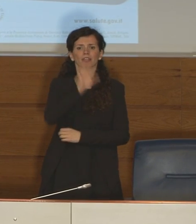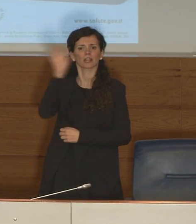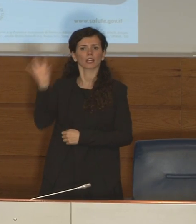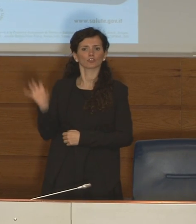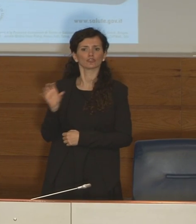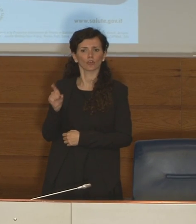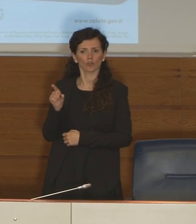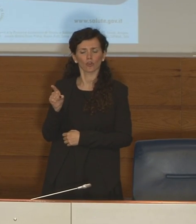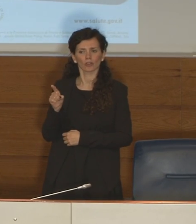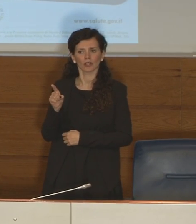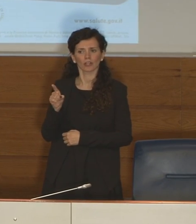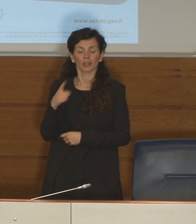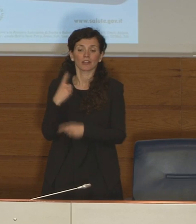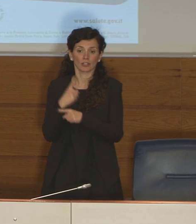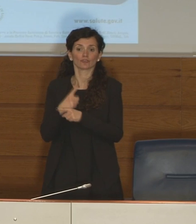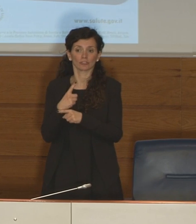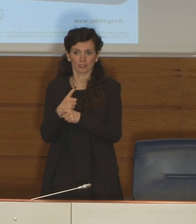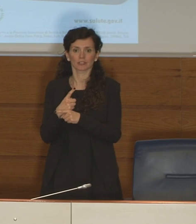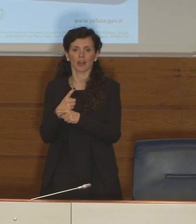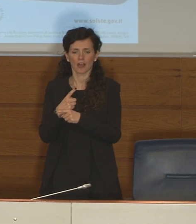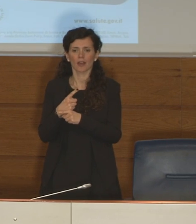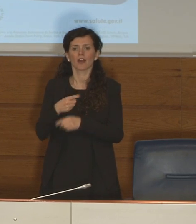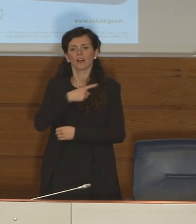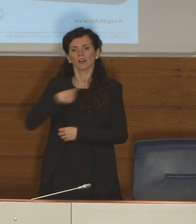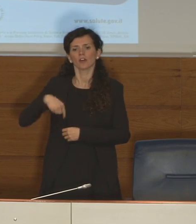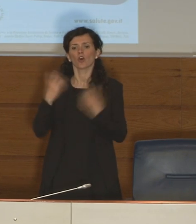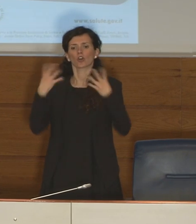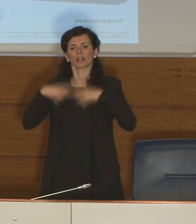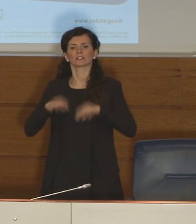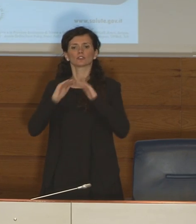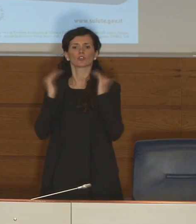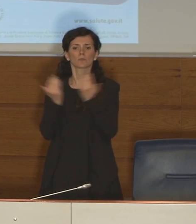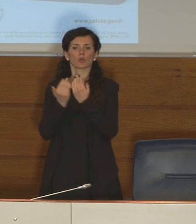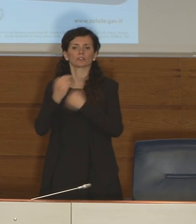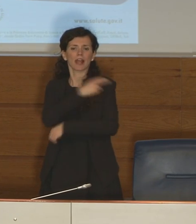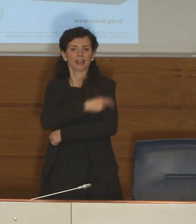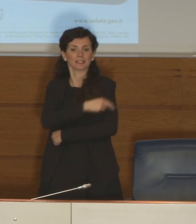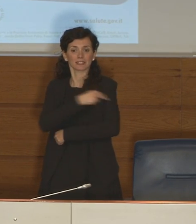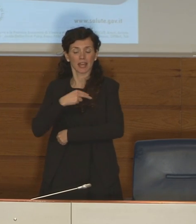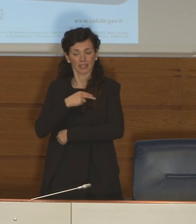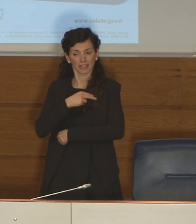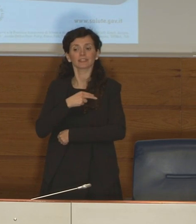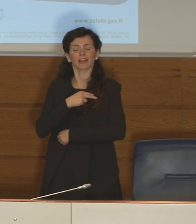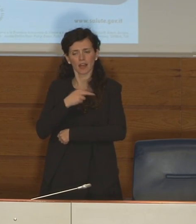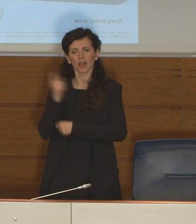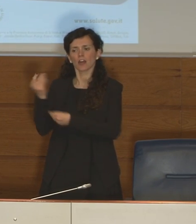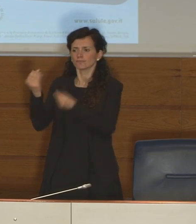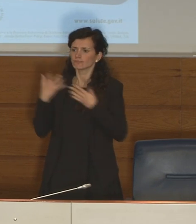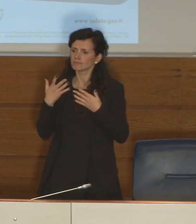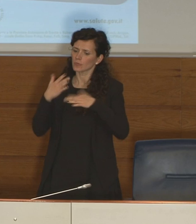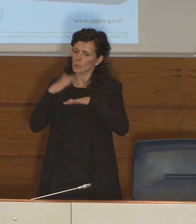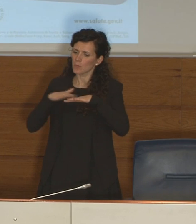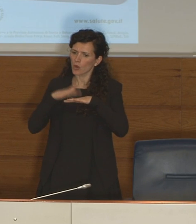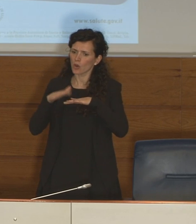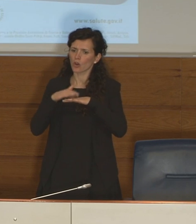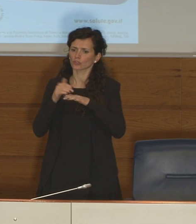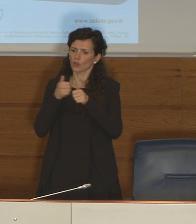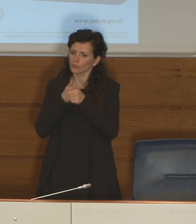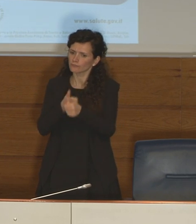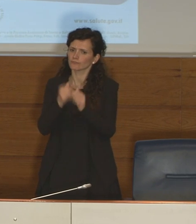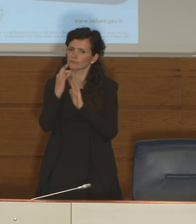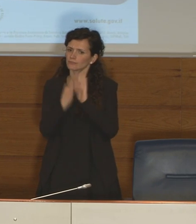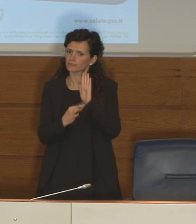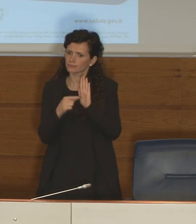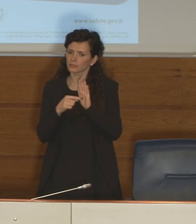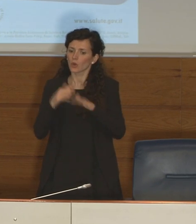tra l'altro anche una disposizione dell'organizzazione mondiale della sanità che ci dà anche delle modalità di